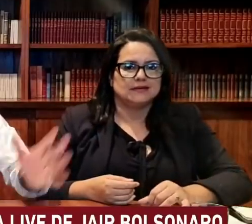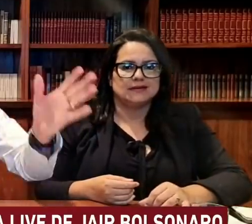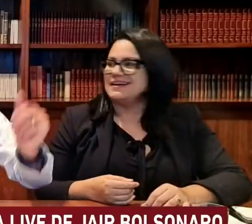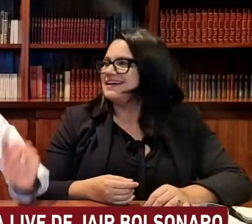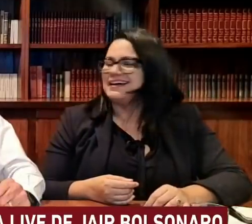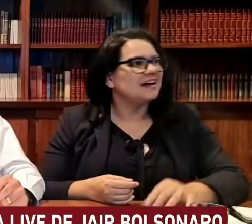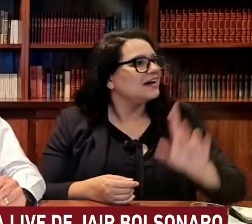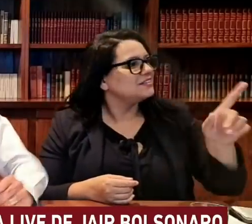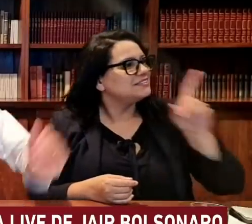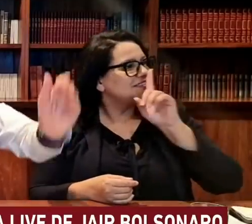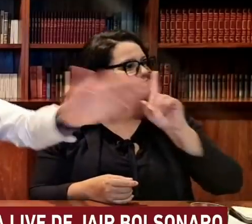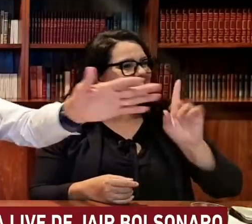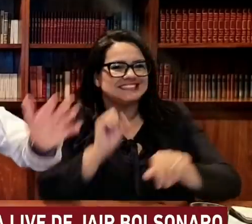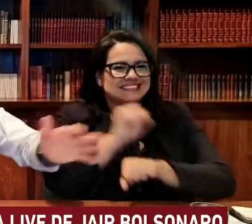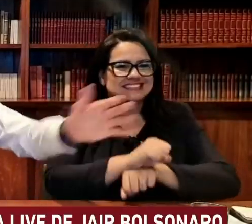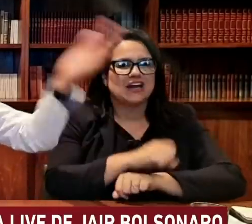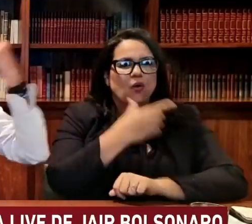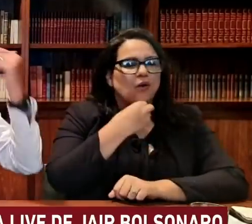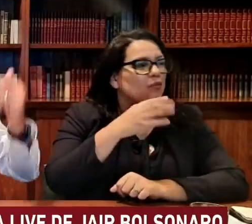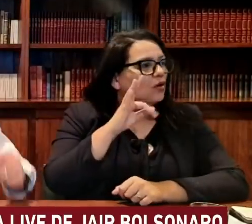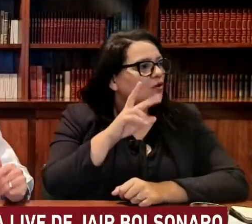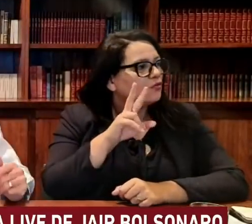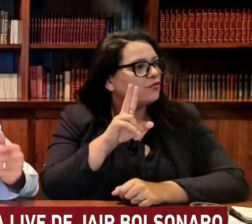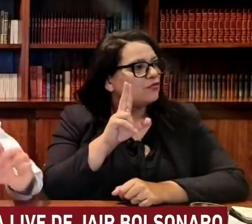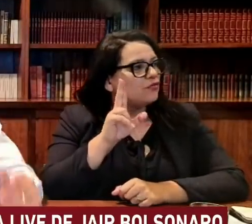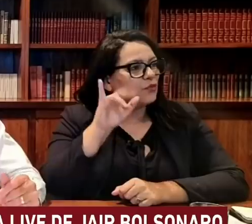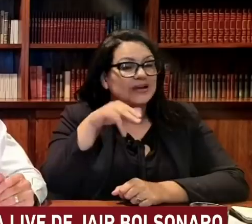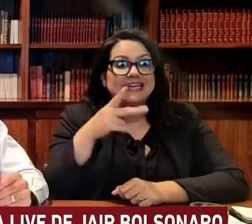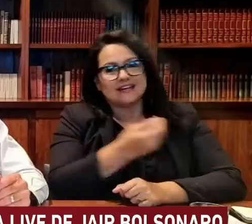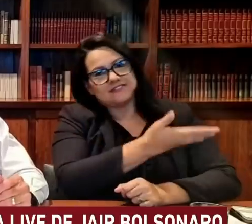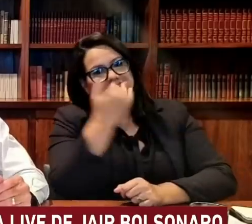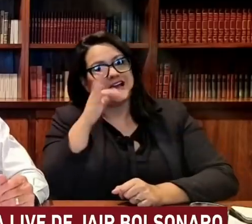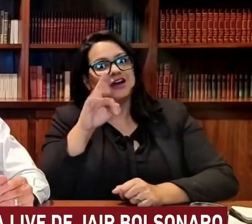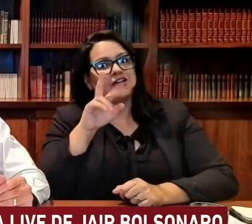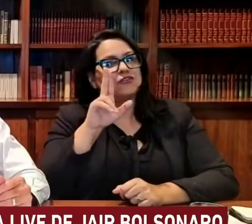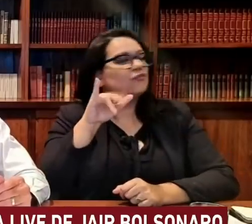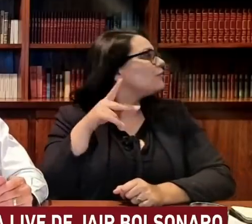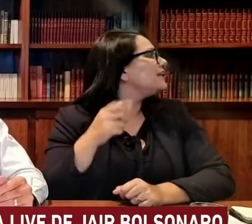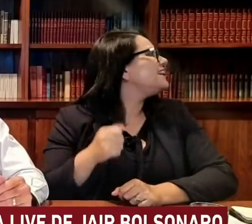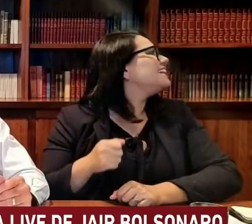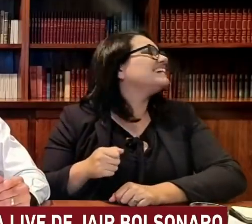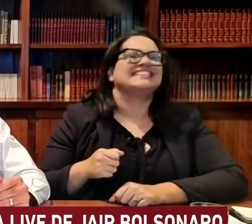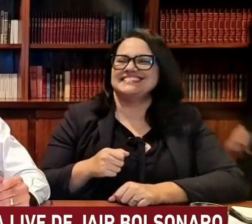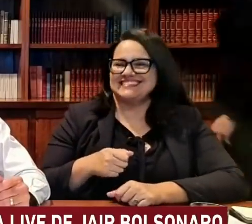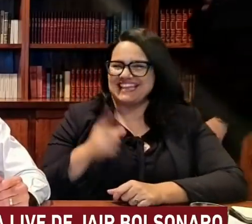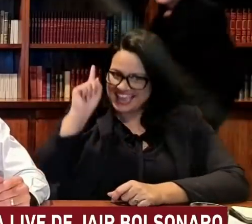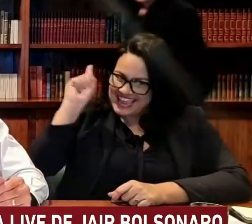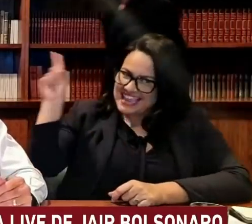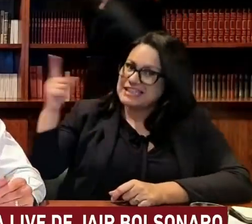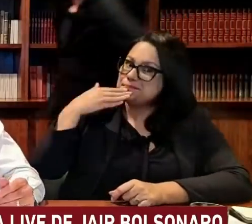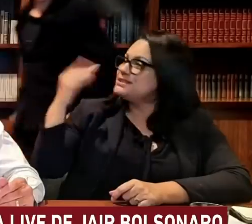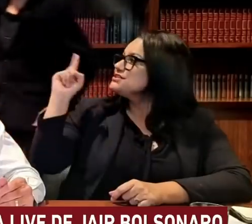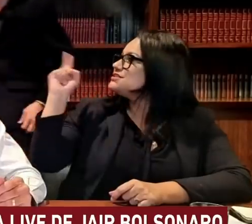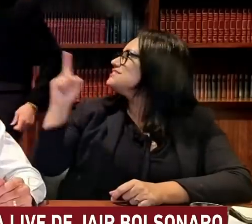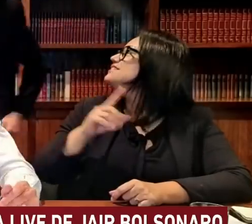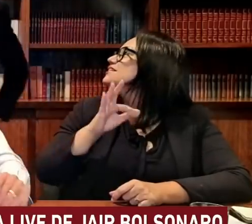fica quieto aí, rapaz. Porra, o Fuinha, tá aí o Fuinha. Cá, Fuinha. Bota os cornos aqui, Fuinha. Olha o Fuinha. Tá aqui o